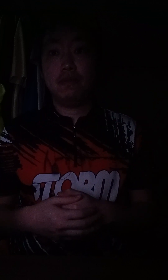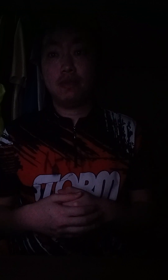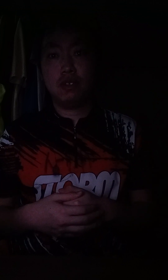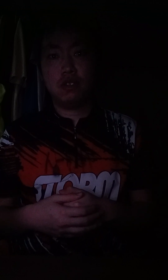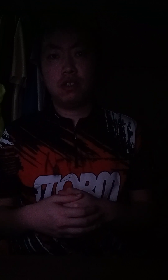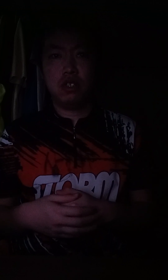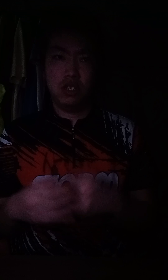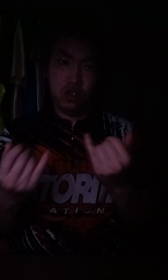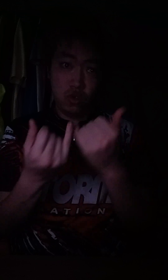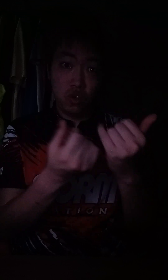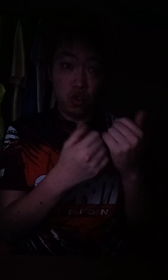애기 봐주러 오시는 거예요?